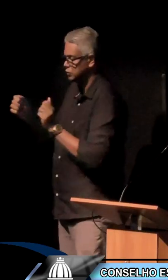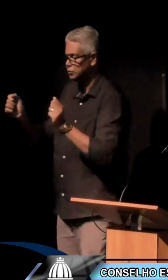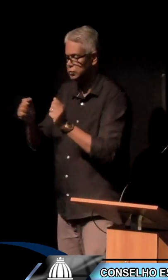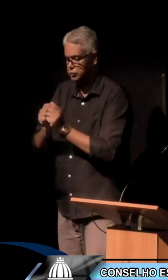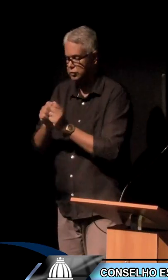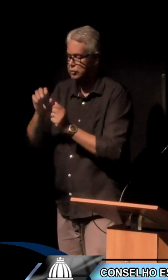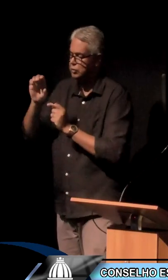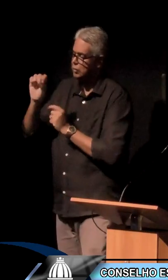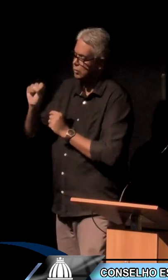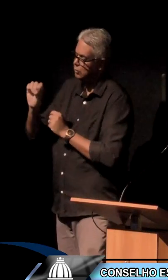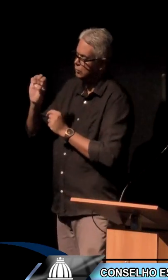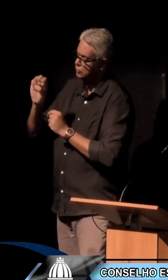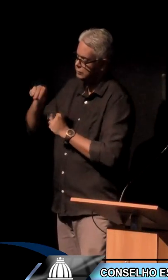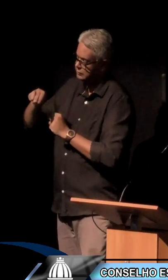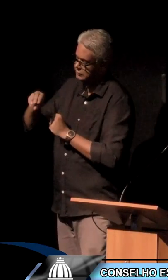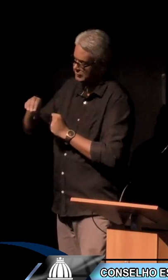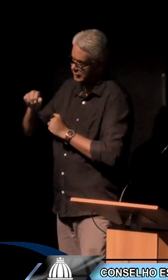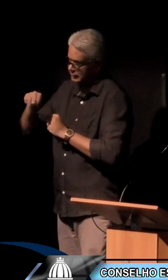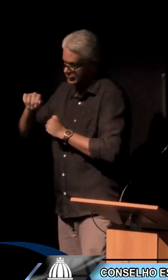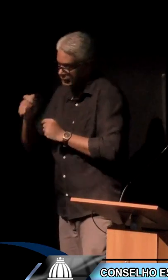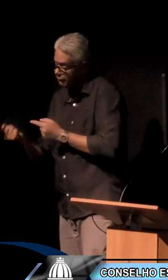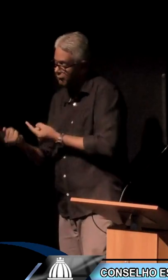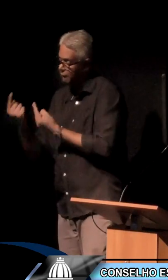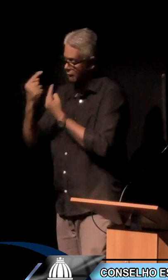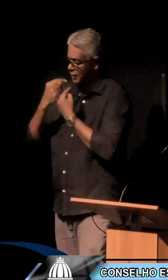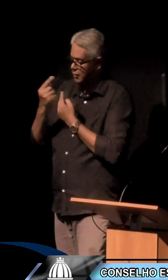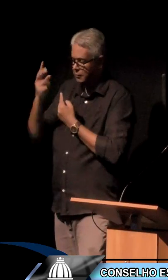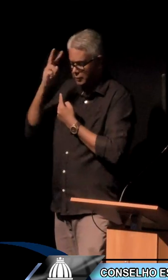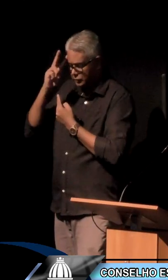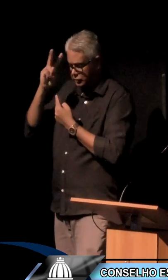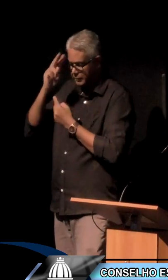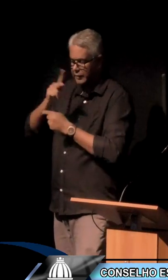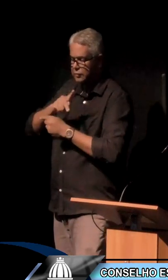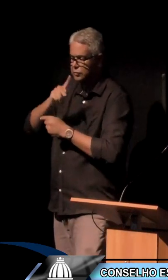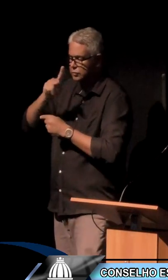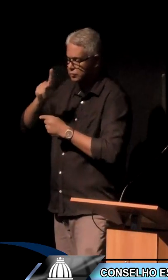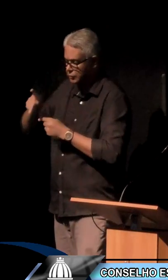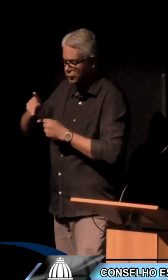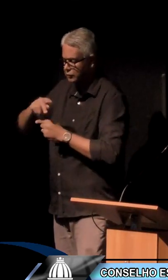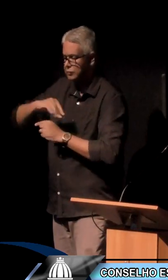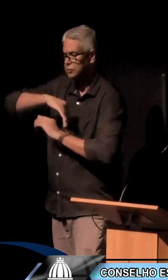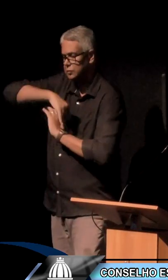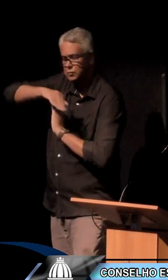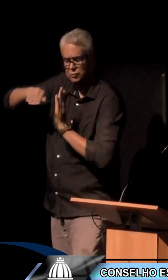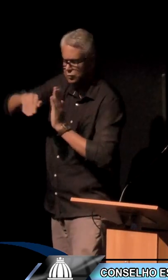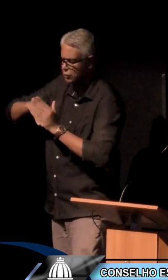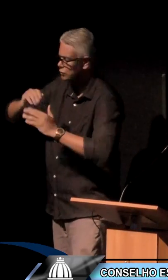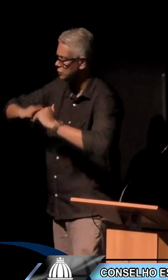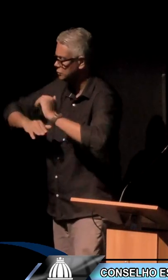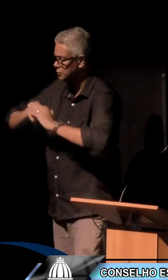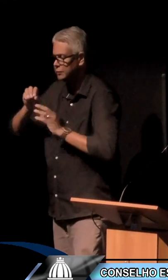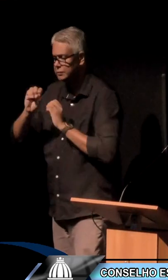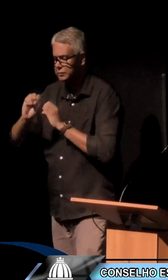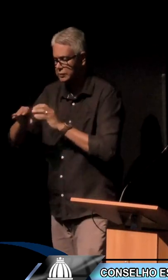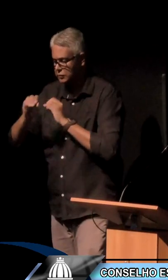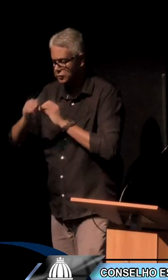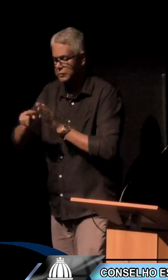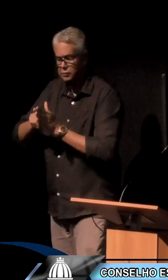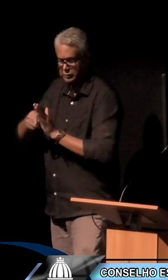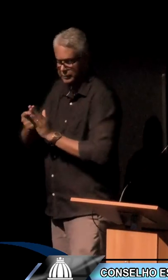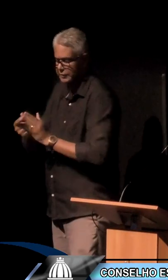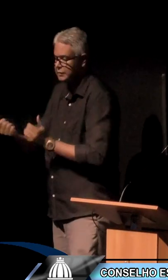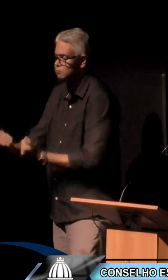disso né de que os profissionais né das Universidades da docência da pesquisa também podem nos apoiar e muito